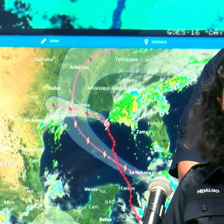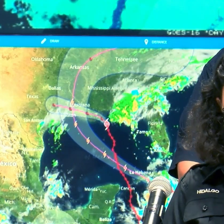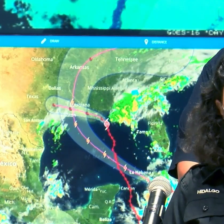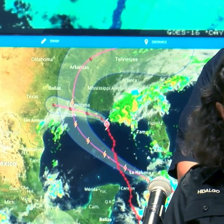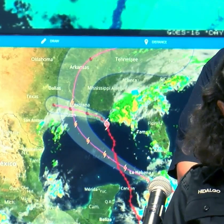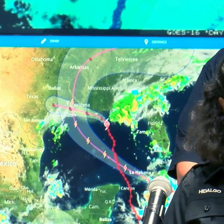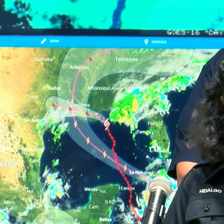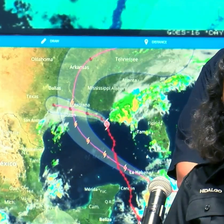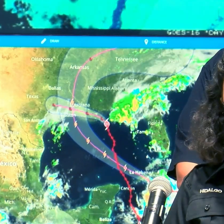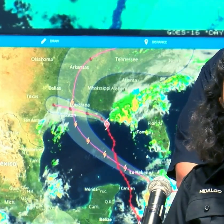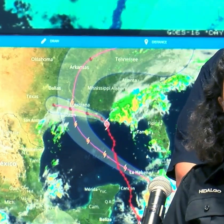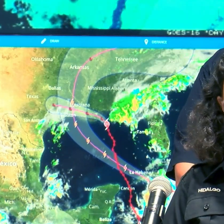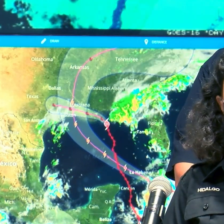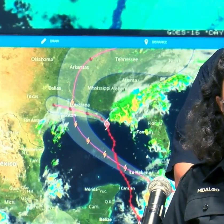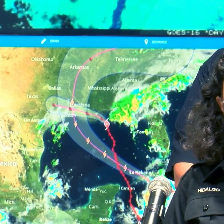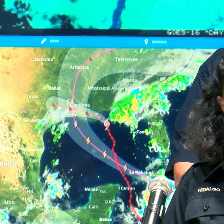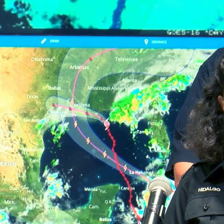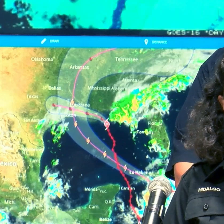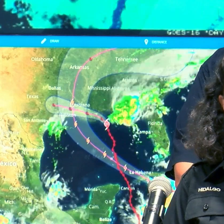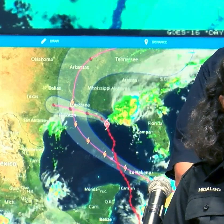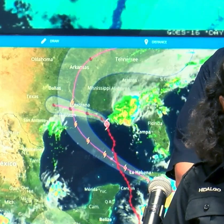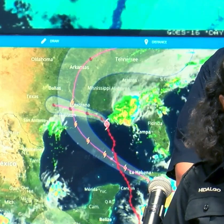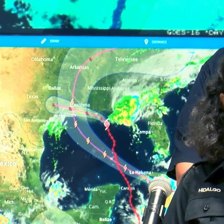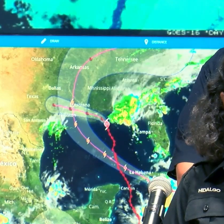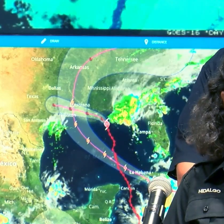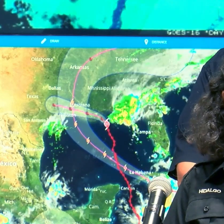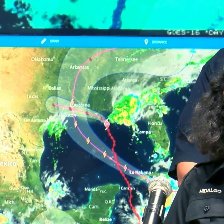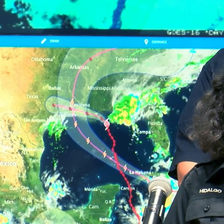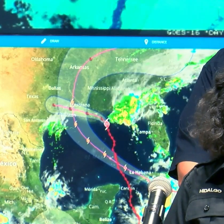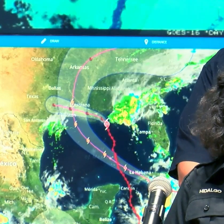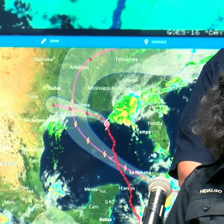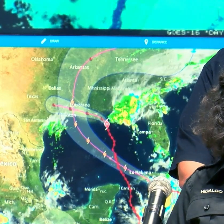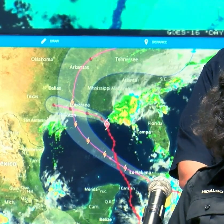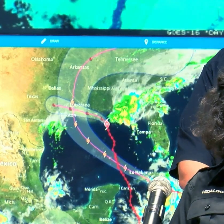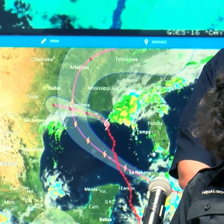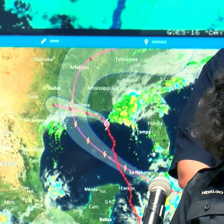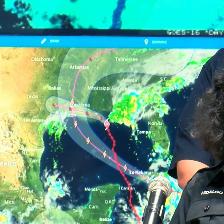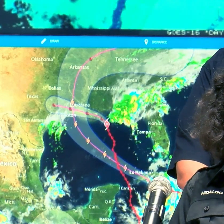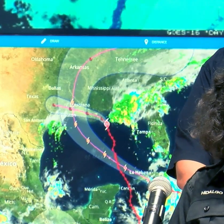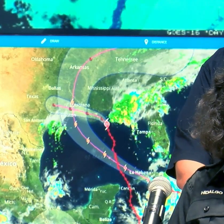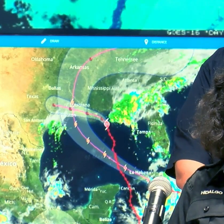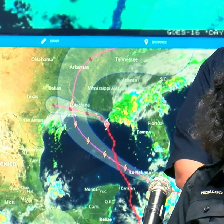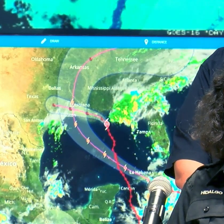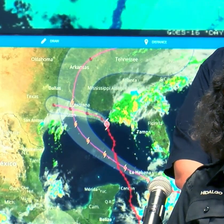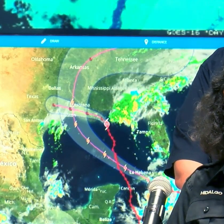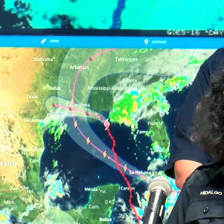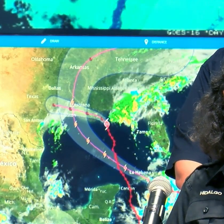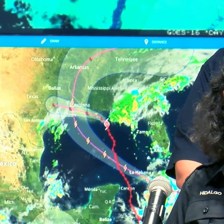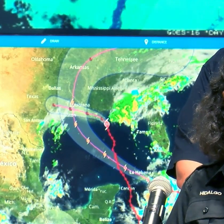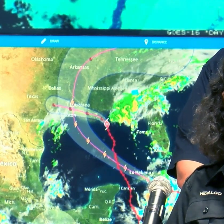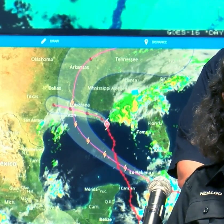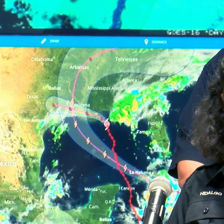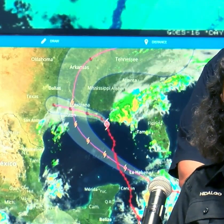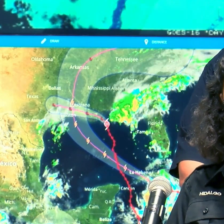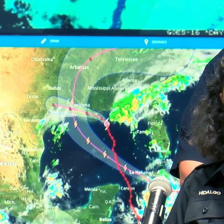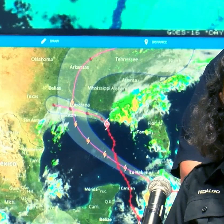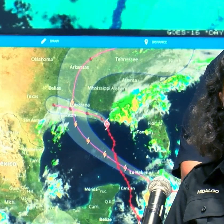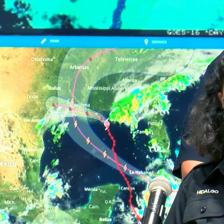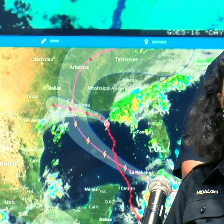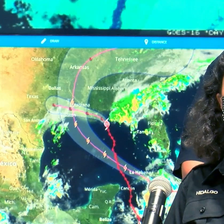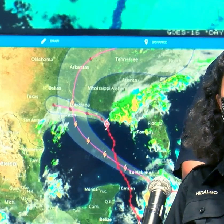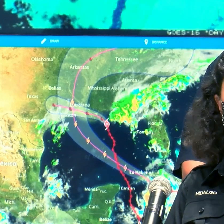refugios, no teman, sepan que la Cruz Roja se ha estado preparando con el gobierno federal, con la